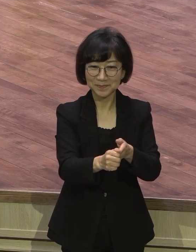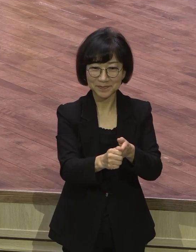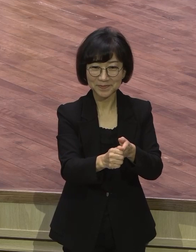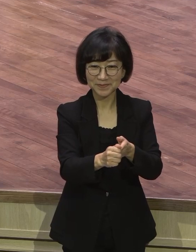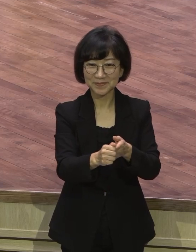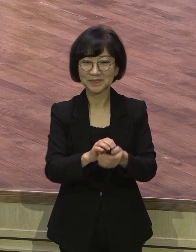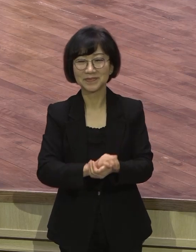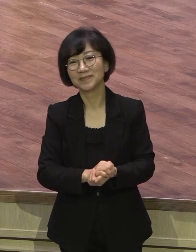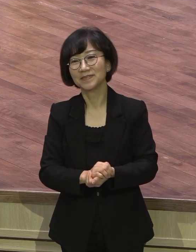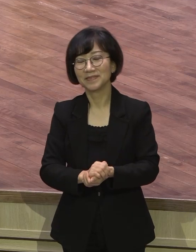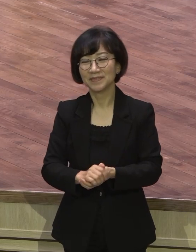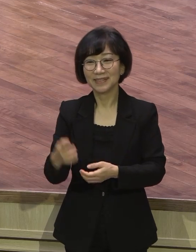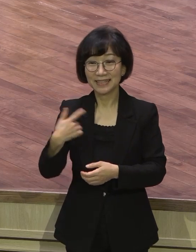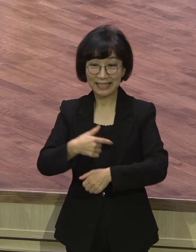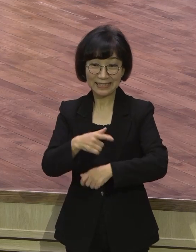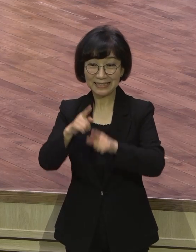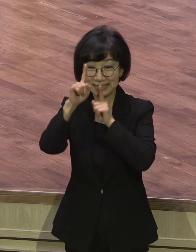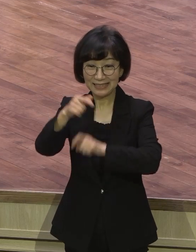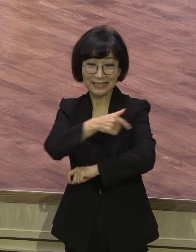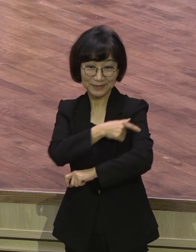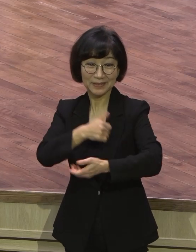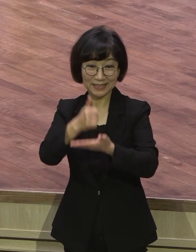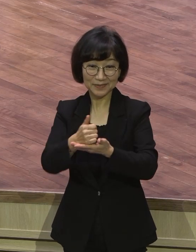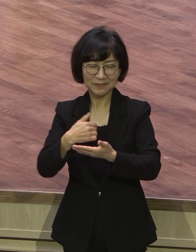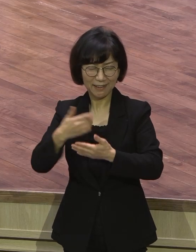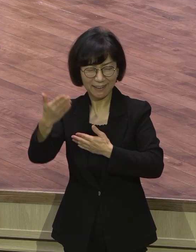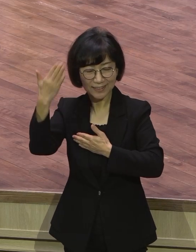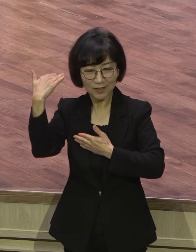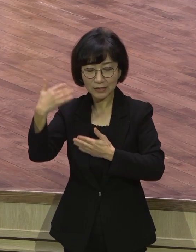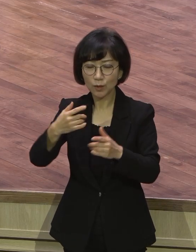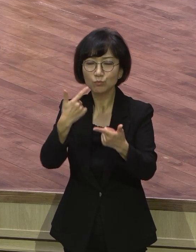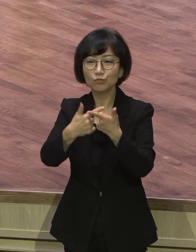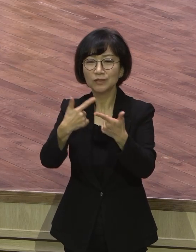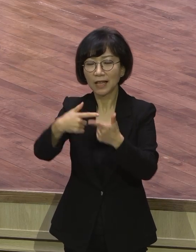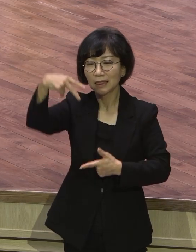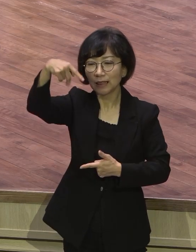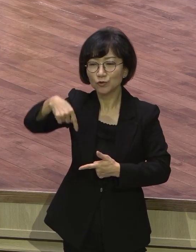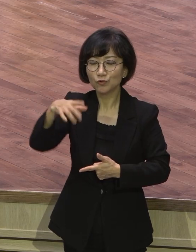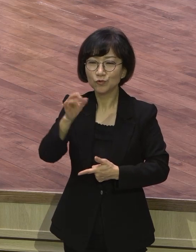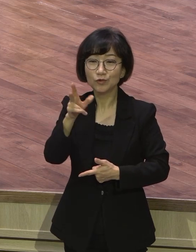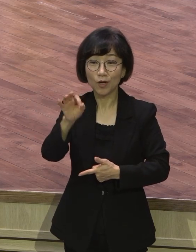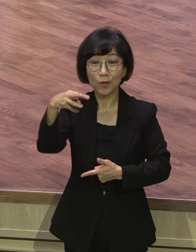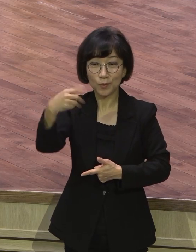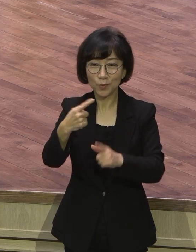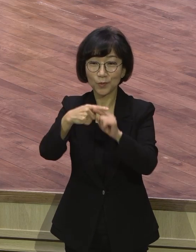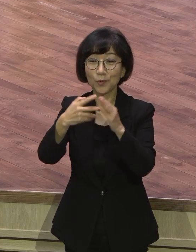수용료구에서 내가 회장할 때 종무하면서 버스 전도 둘이서 했던 친구에요.